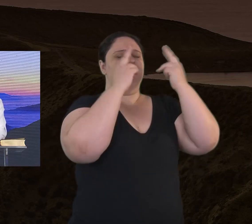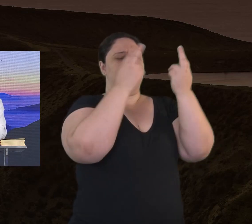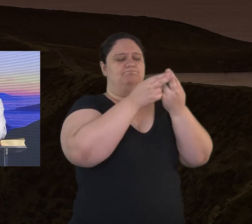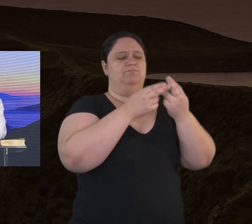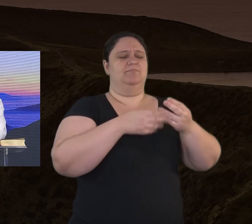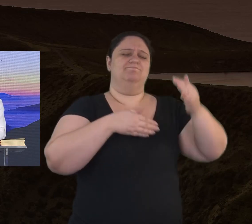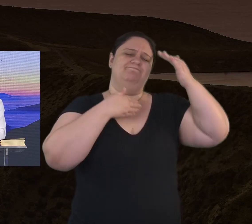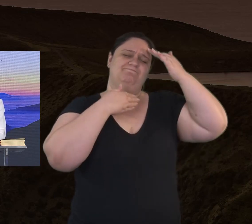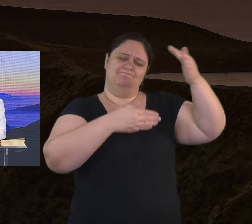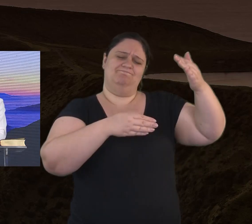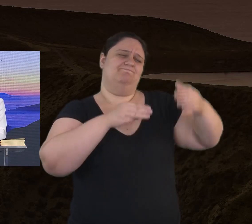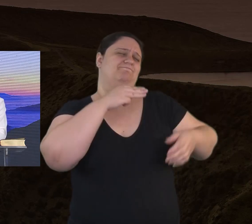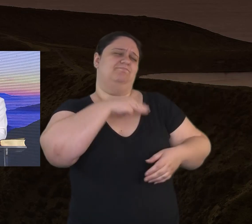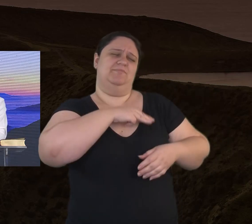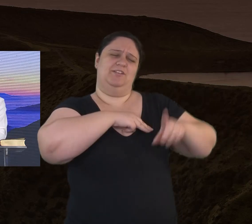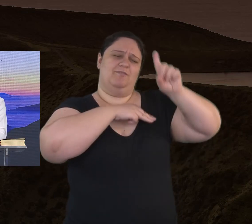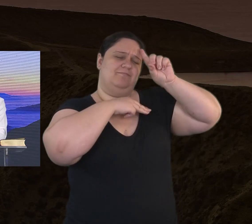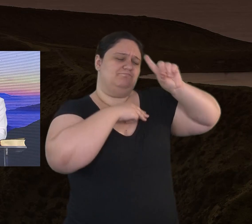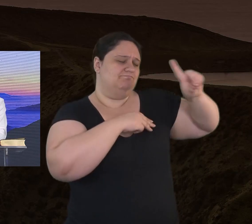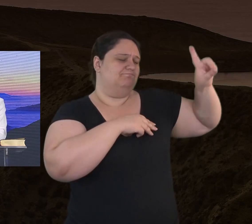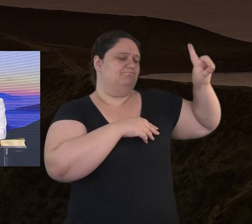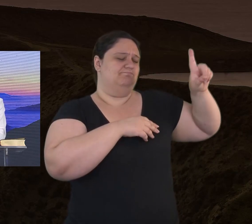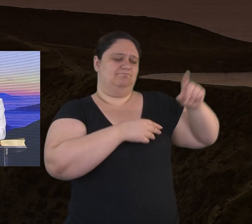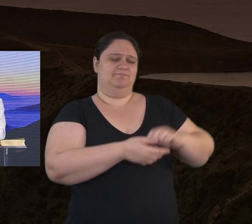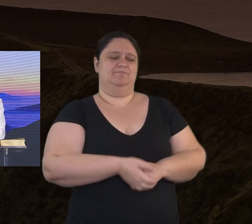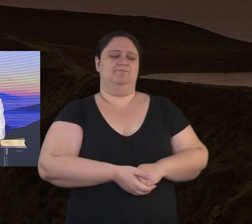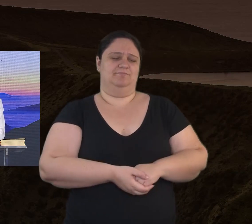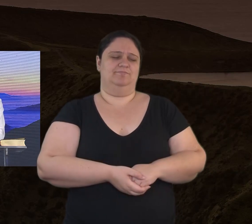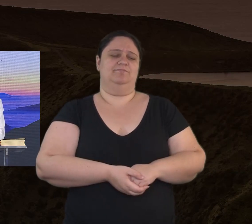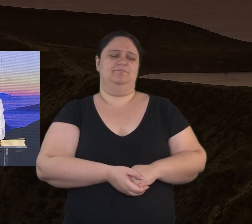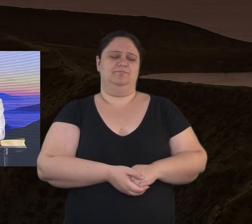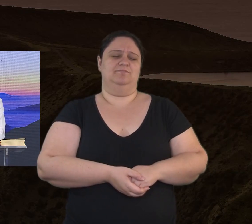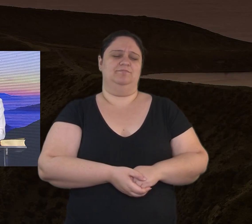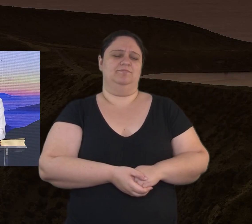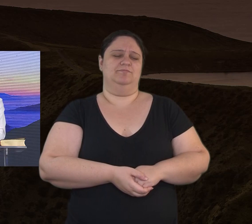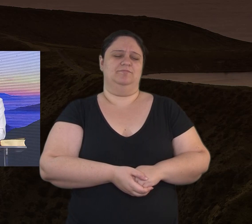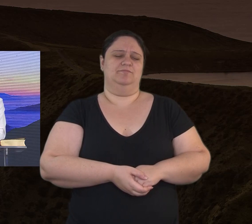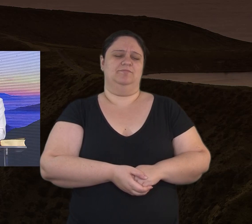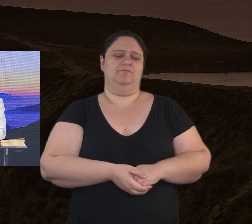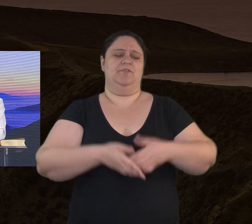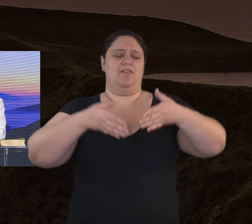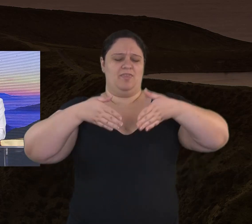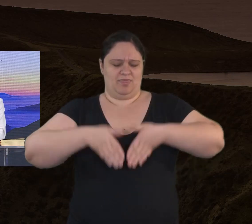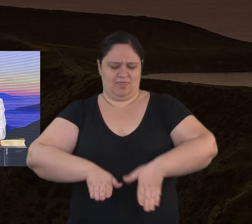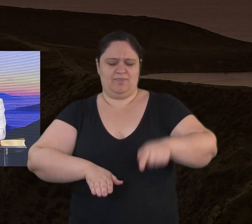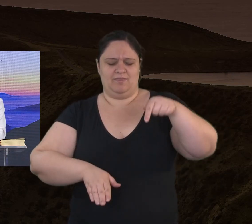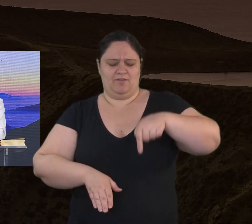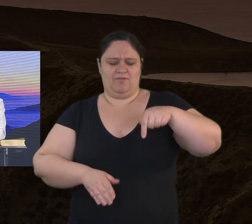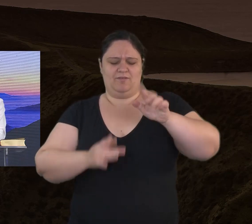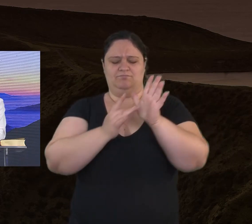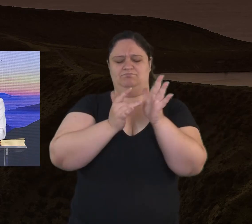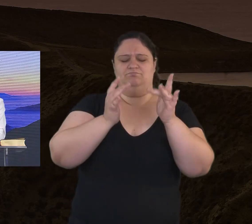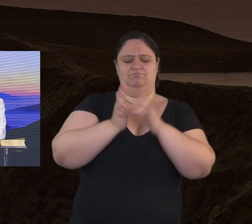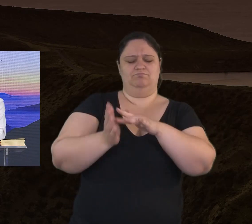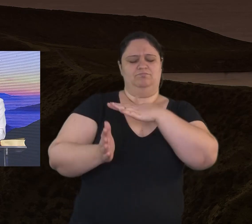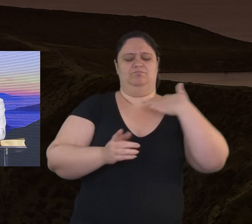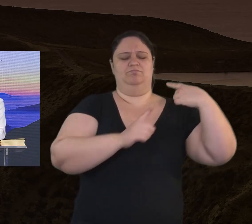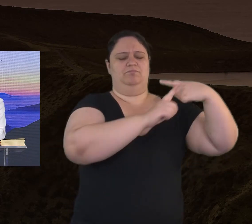Tua infinita misericórdia, Senhor veio se tornar um homem, Senhor, e viveu uma vida humana